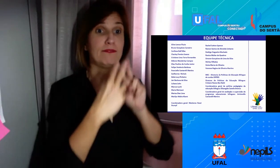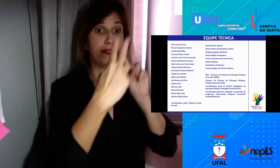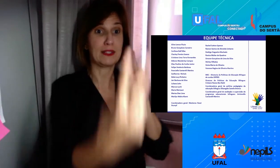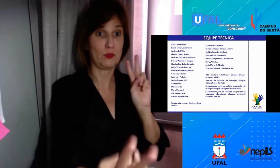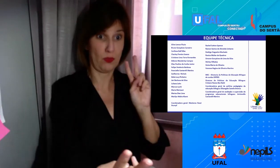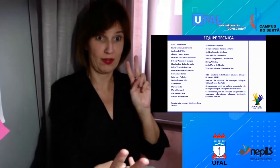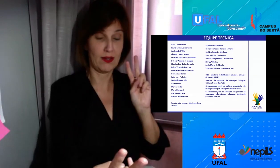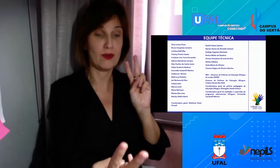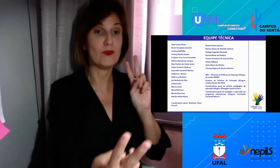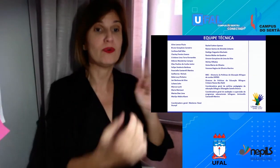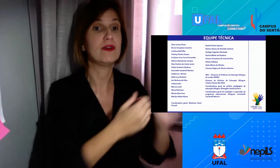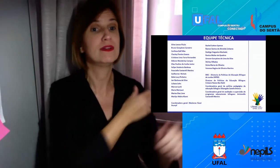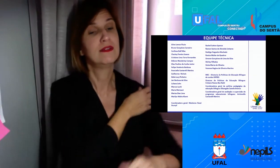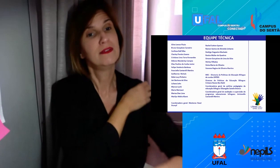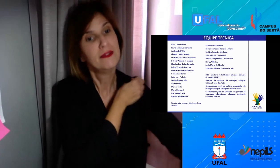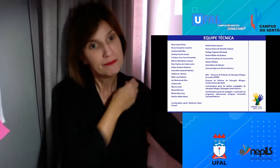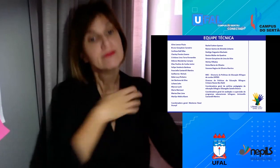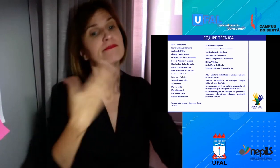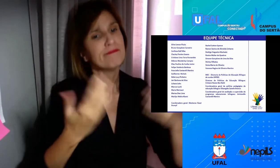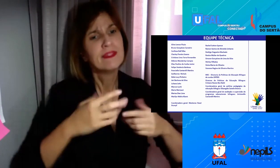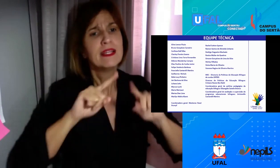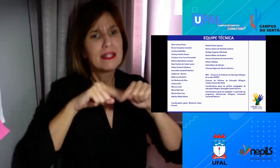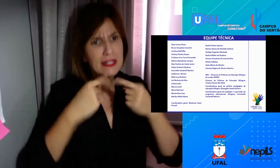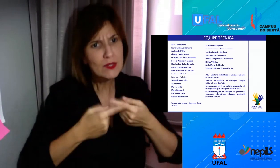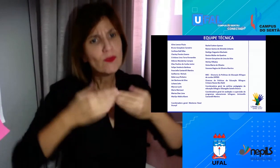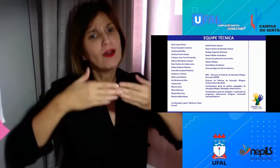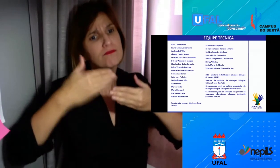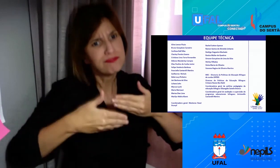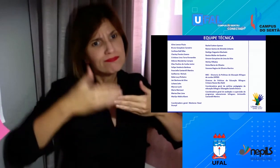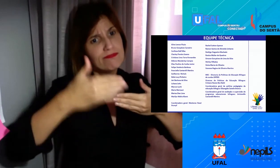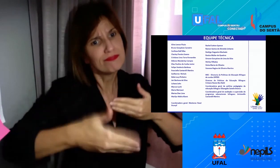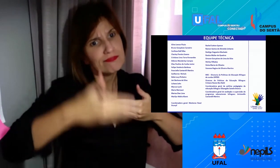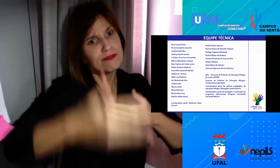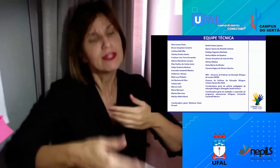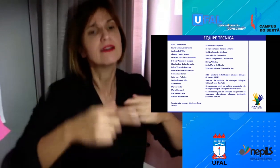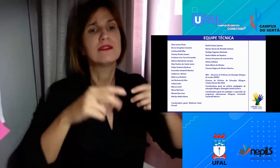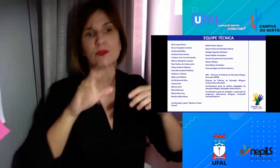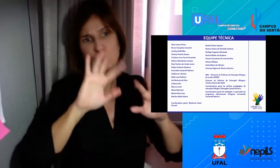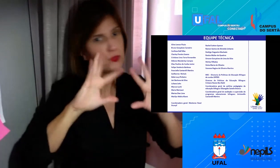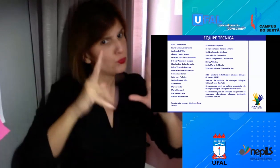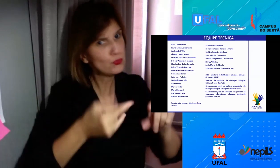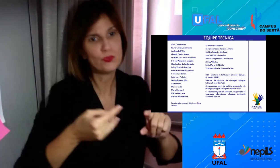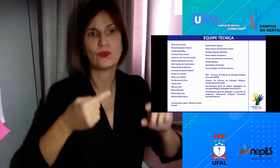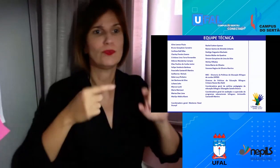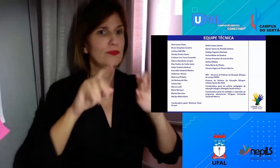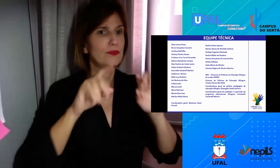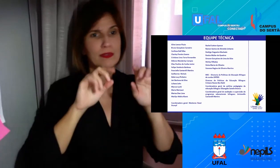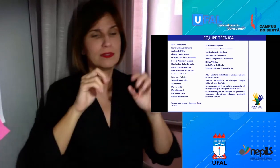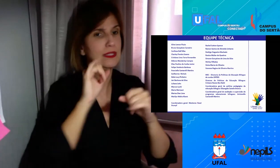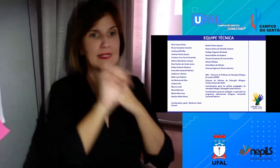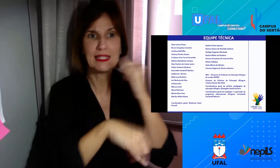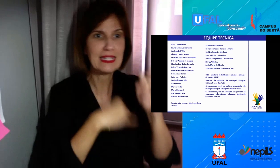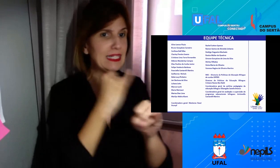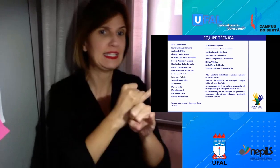e aí seguimos defendendo esse trabalho, porém de forma virtual, tivemos